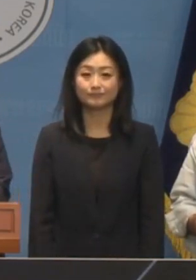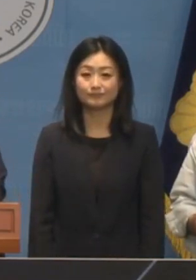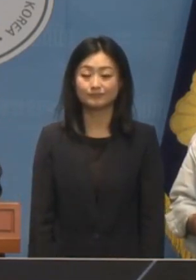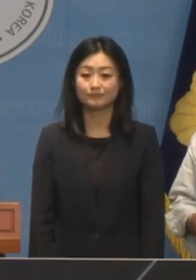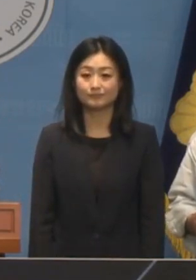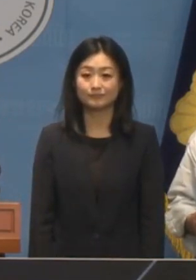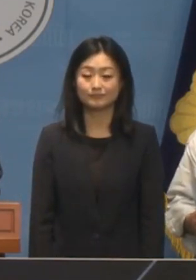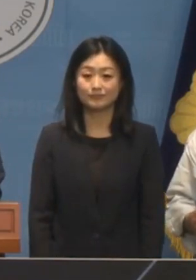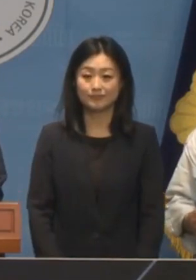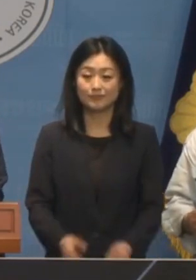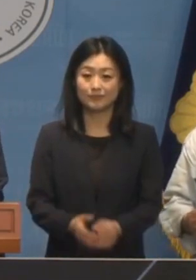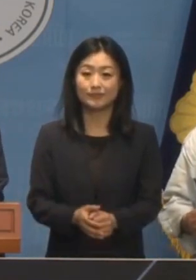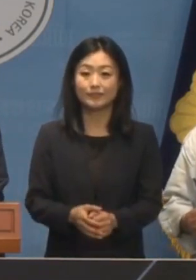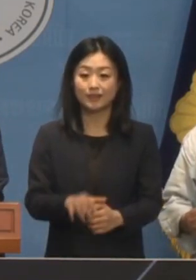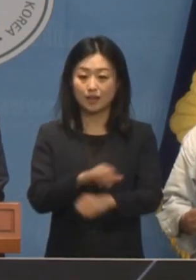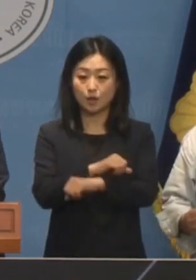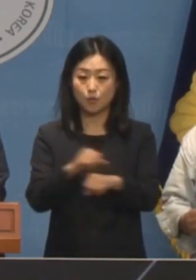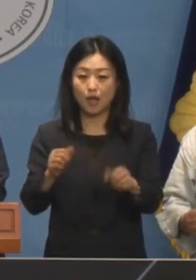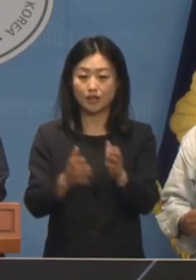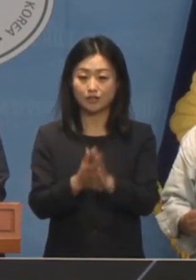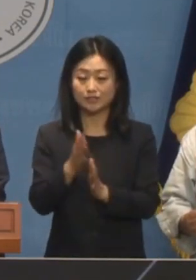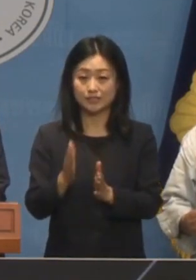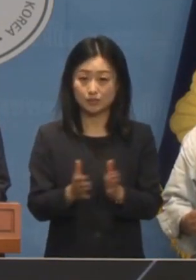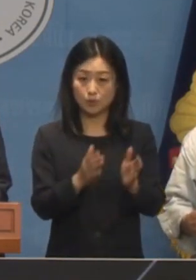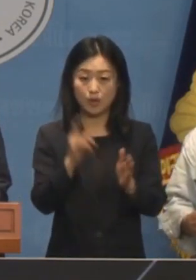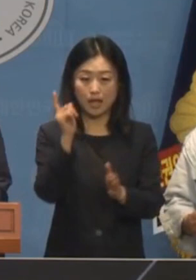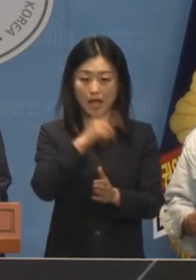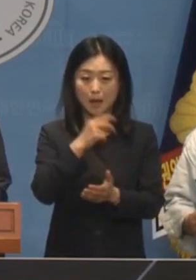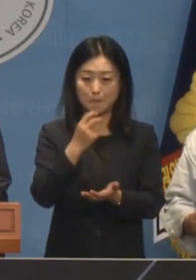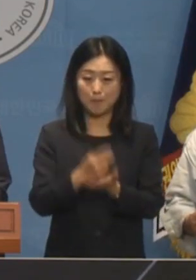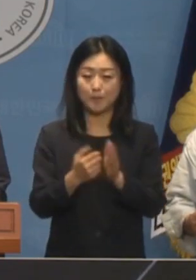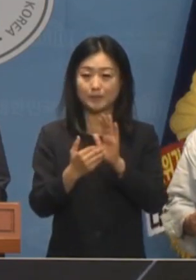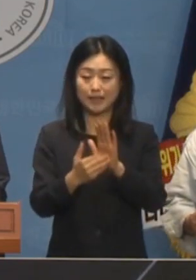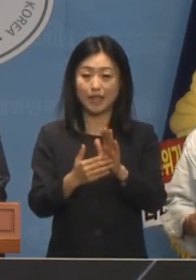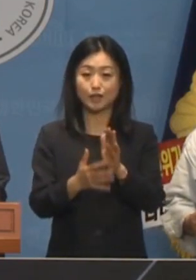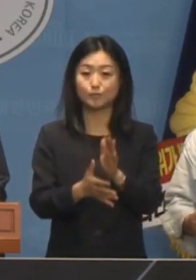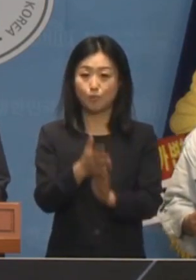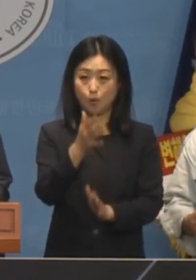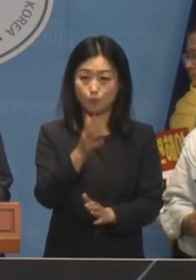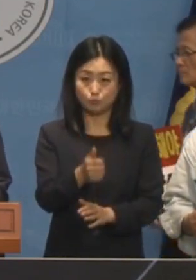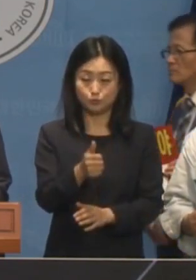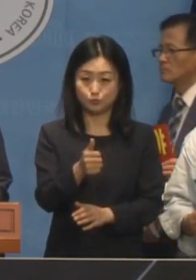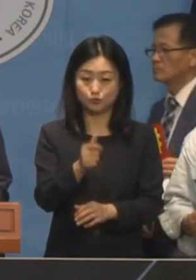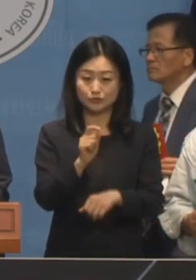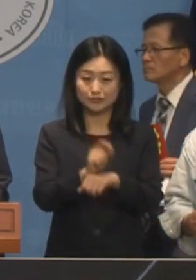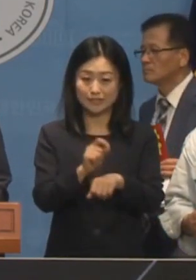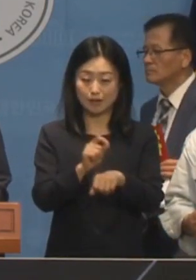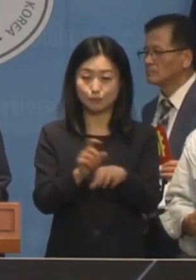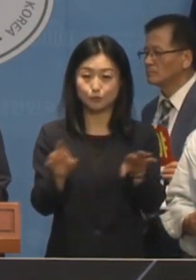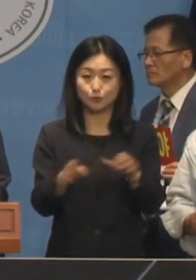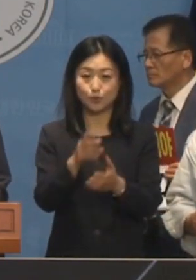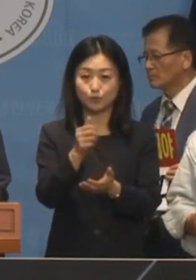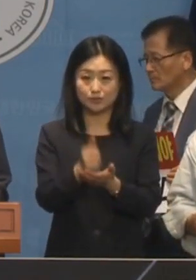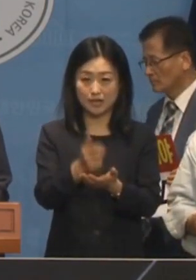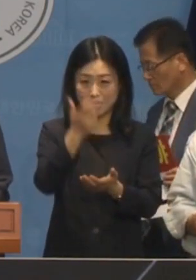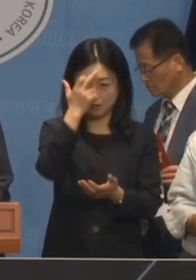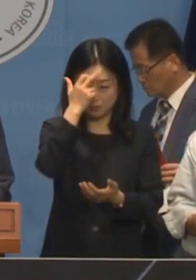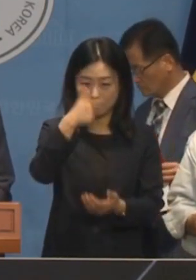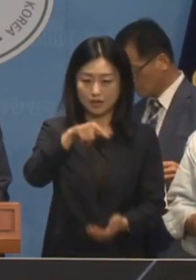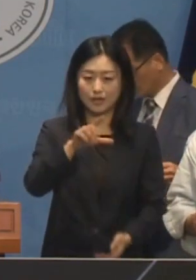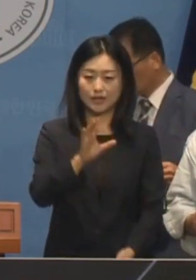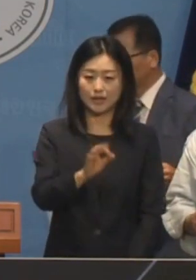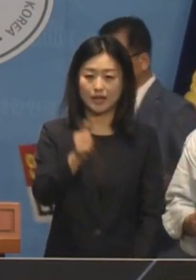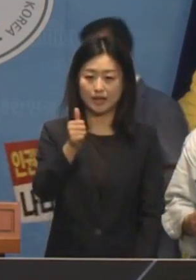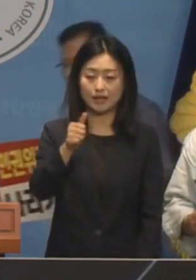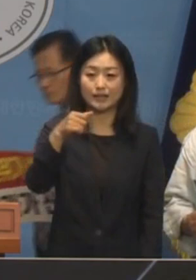17개 광역시도 악법대응본부 최광희 사무총장님 나오셔서 발언해